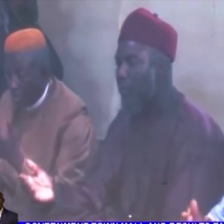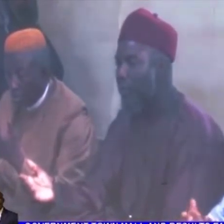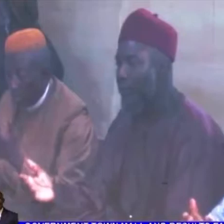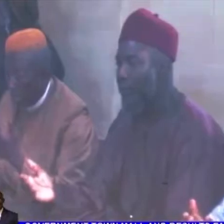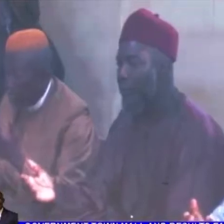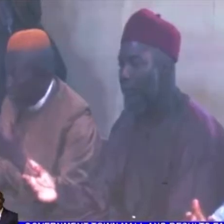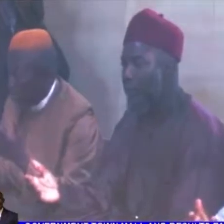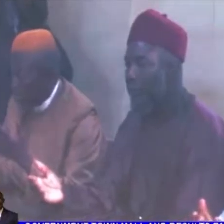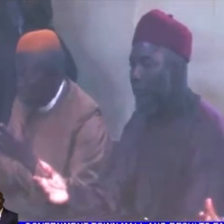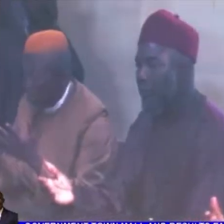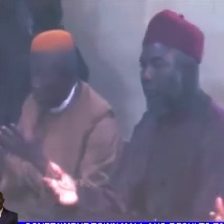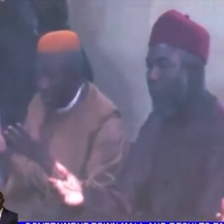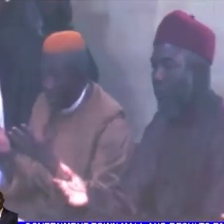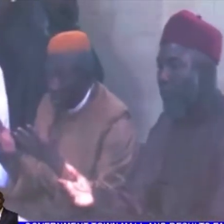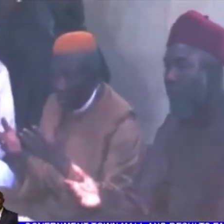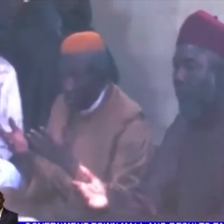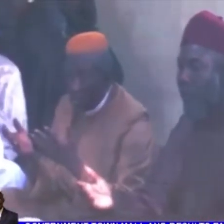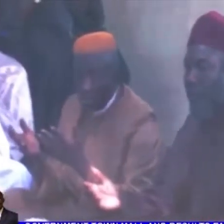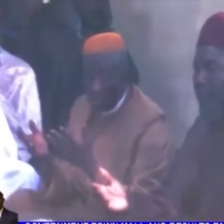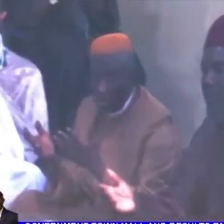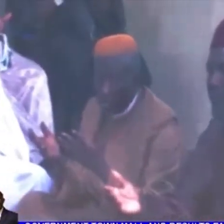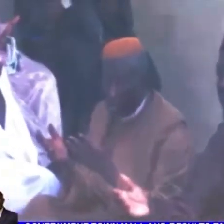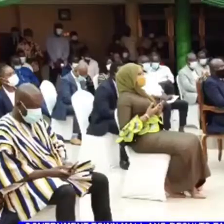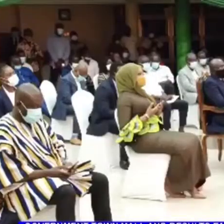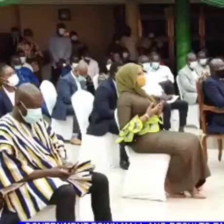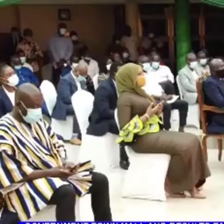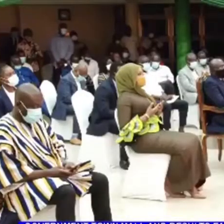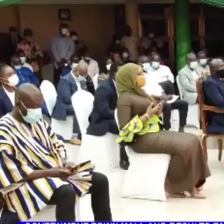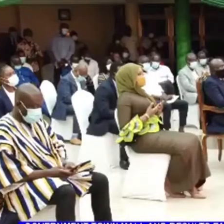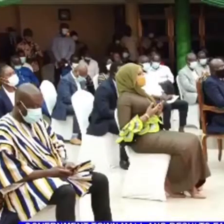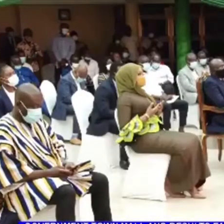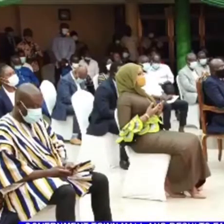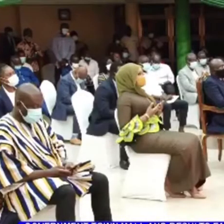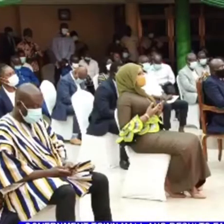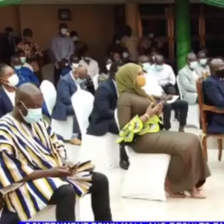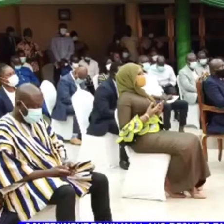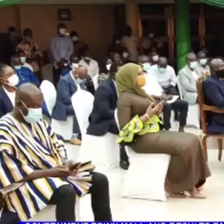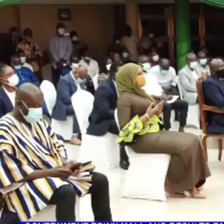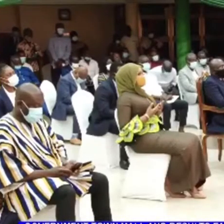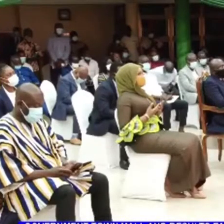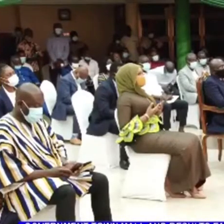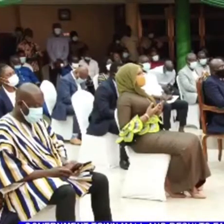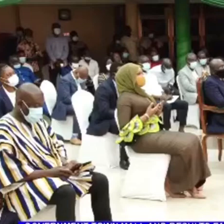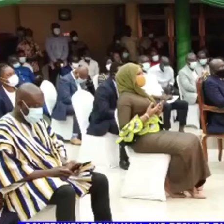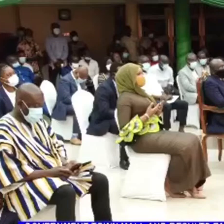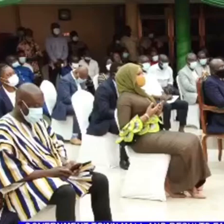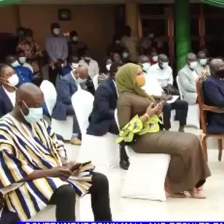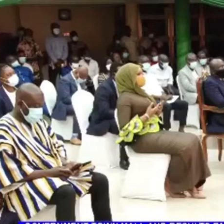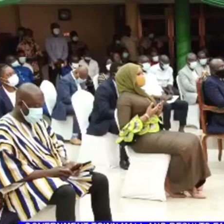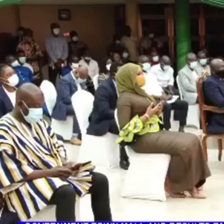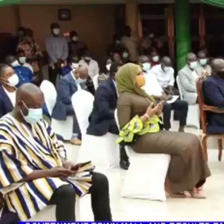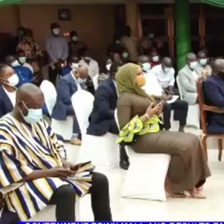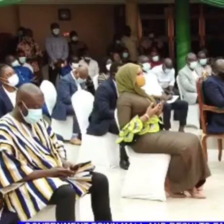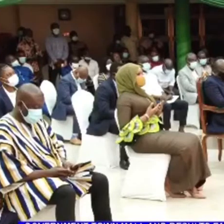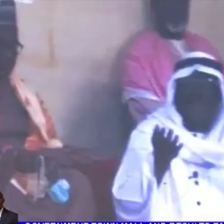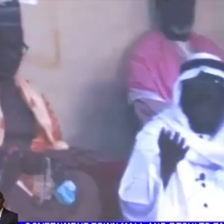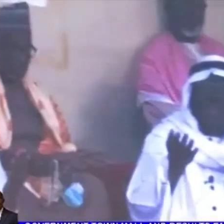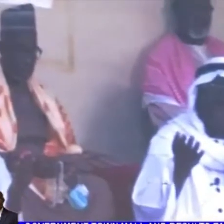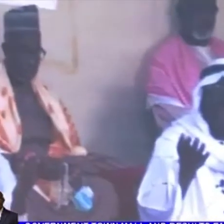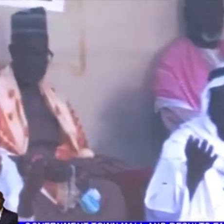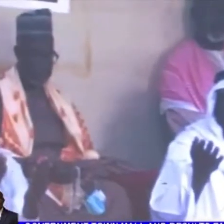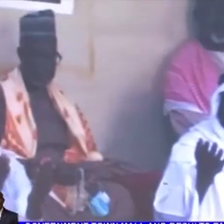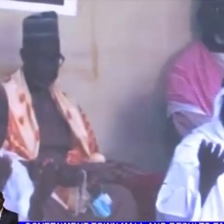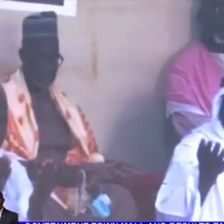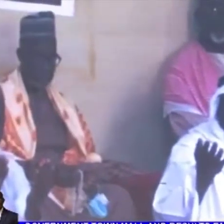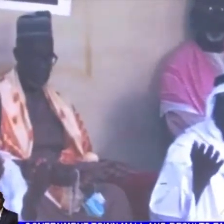رب ختم لنا بالخير والسعادة برمة الدين والقرآن والعلم. الحمد لله رب العالمين الرحمن الرحيم مالك يوم